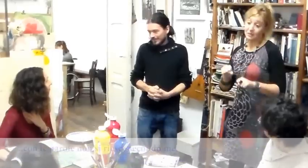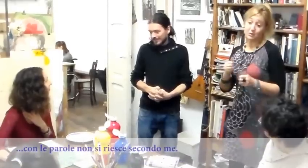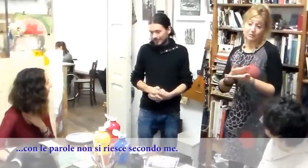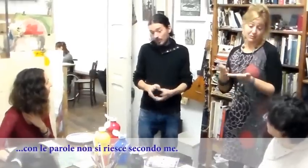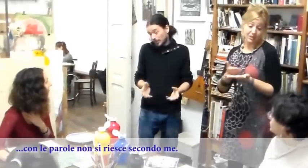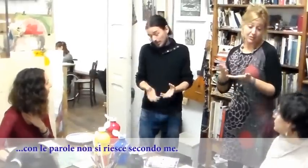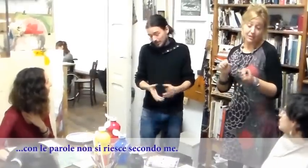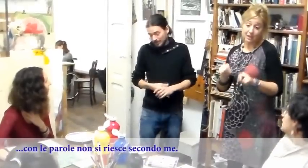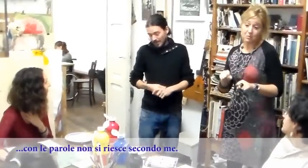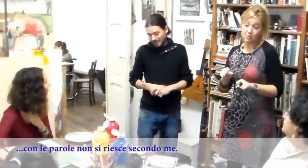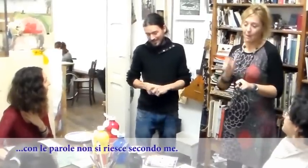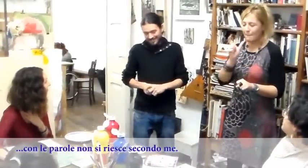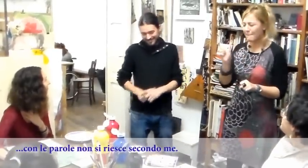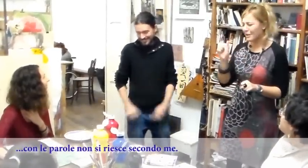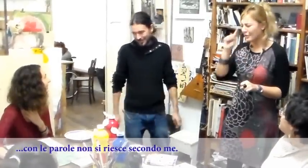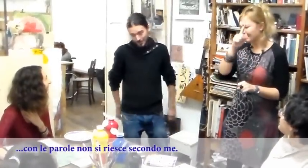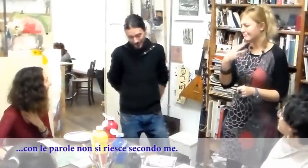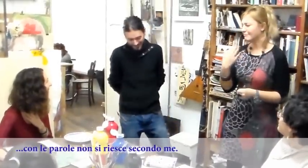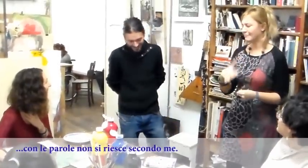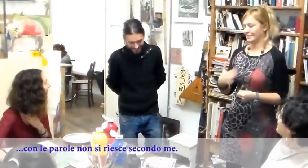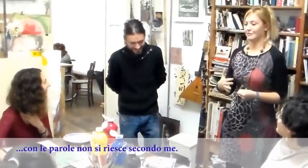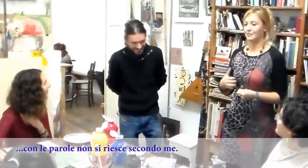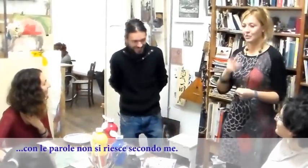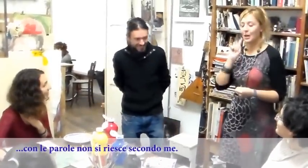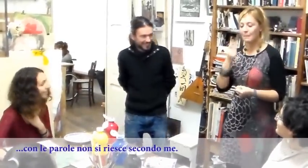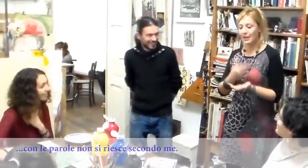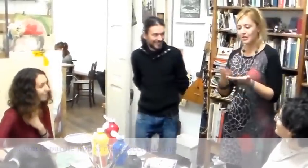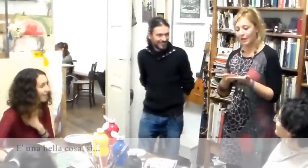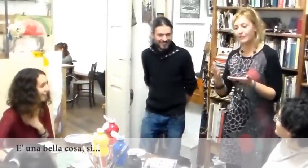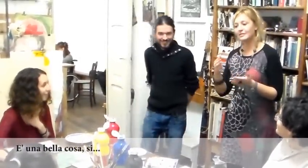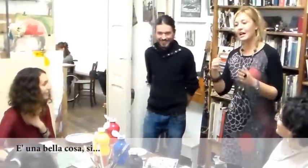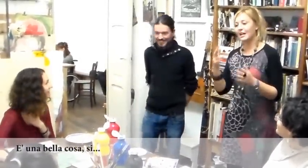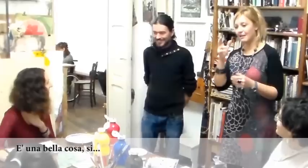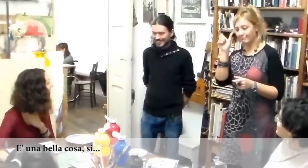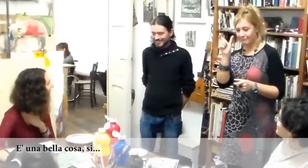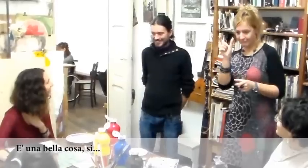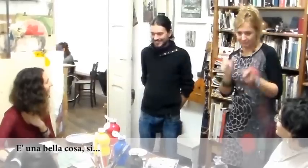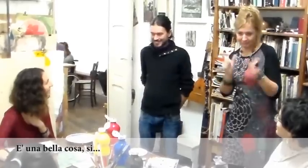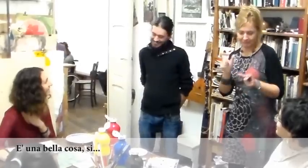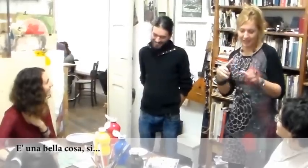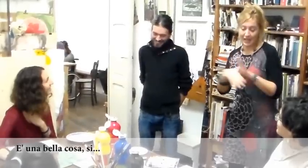raccontare. Con le parole non si riesce, secondo me. Una bella cosa, sì.